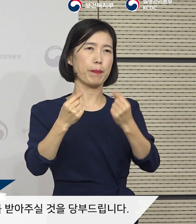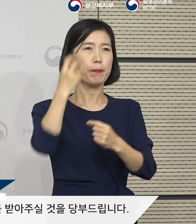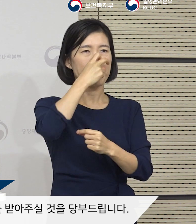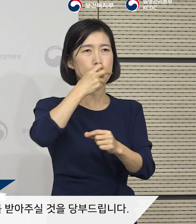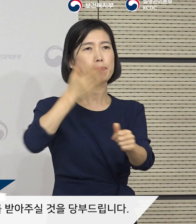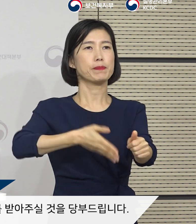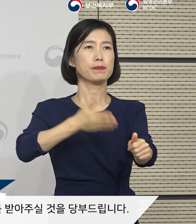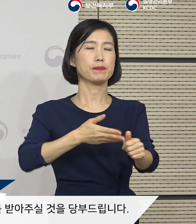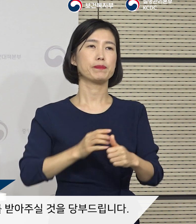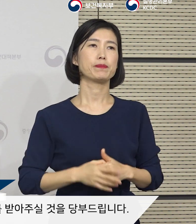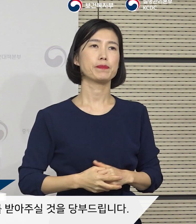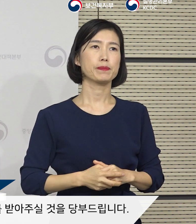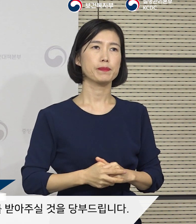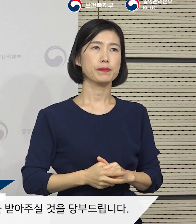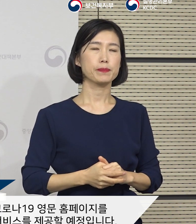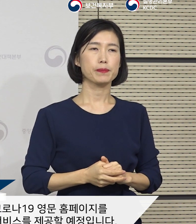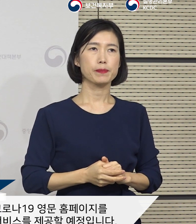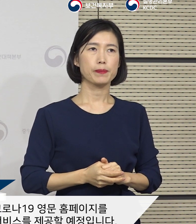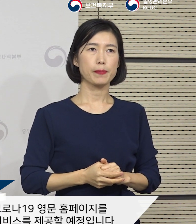것을 당부드립니다.